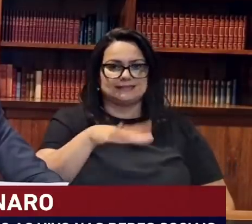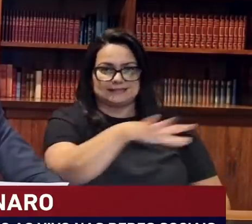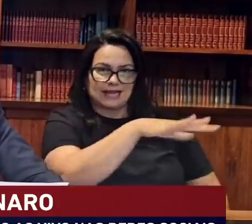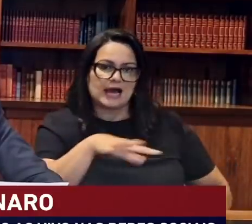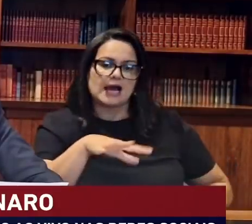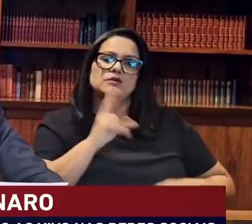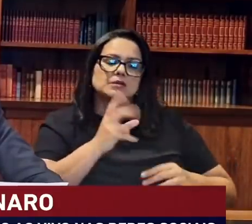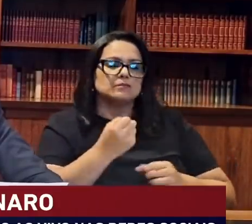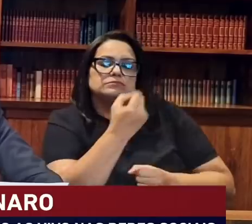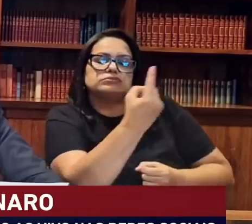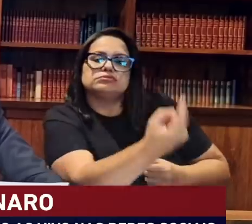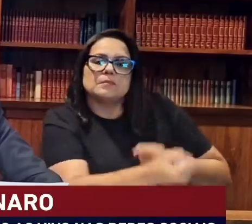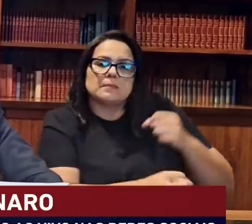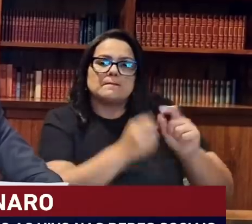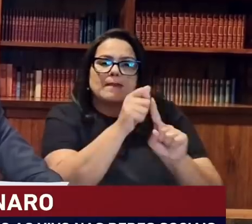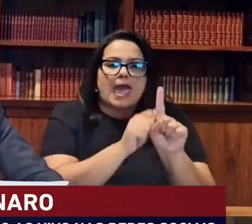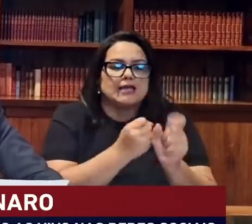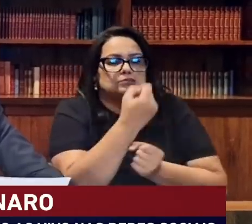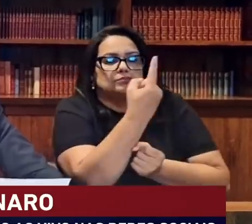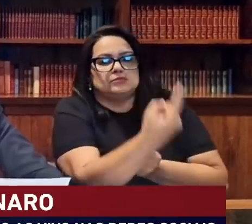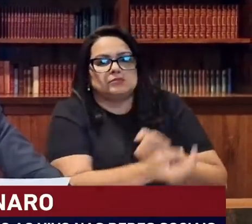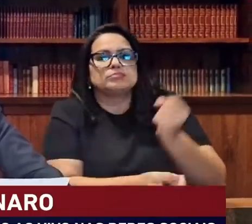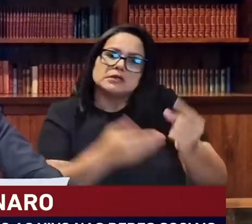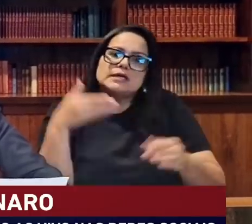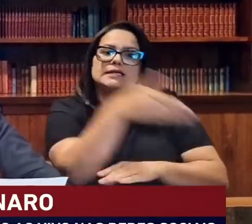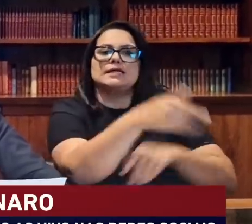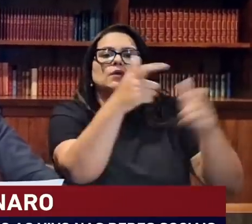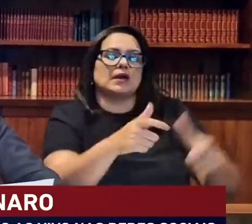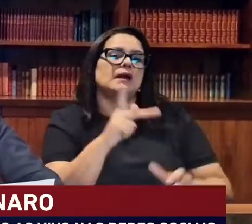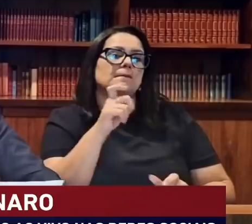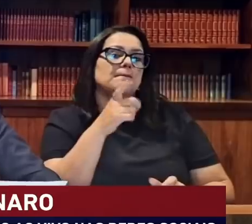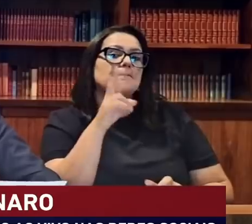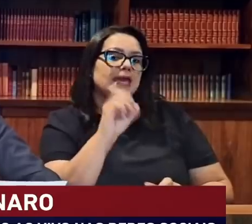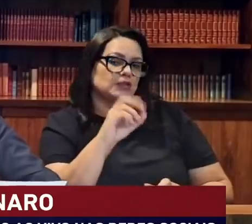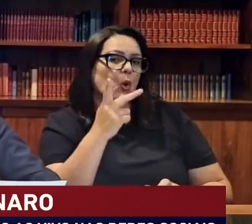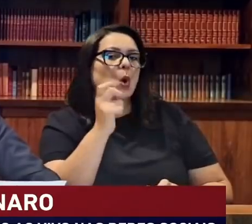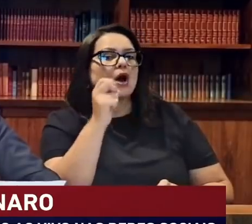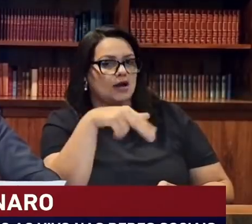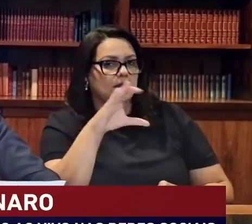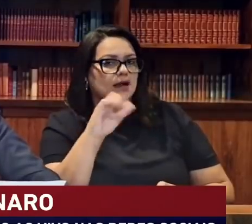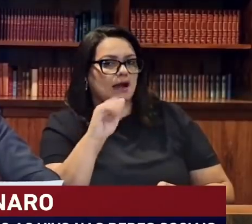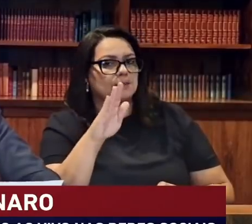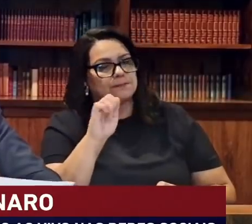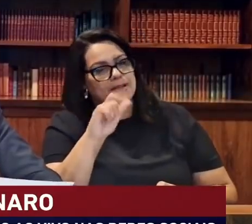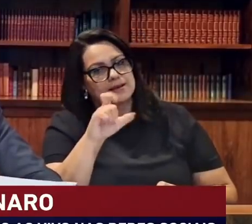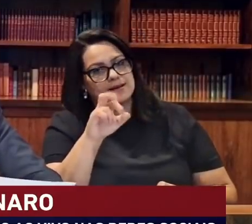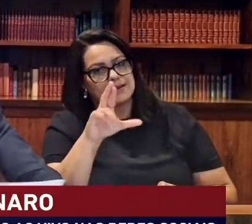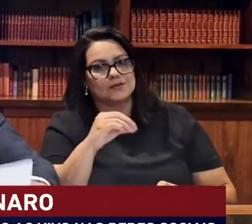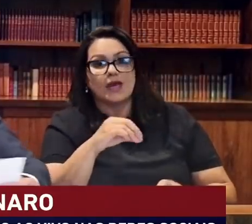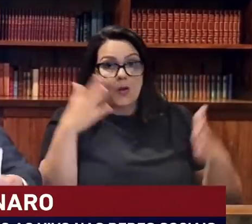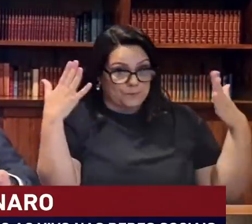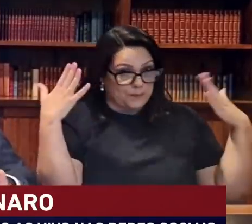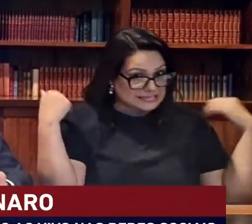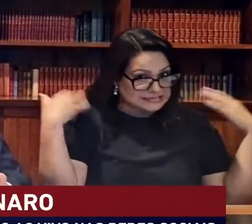ia lá pro Ponta Porã, né? Pedro Rangel Caballero, passear. A nossa folga para valer